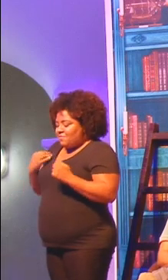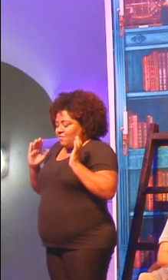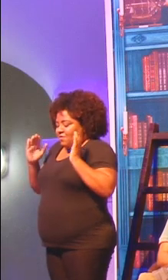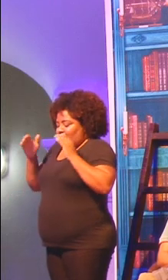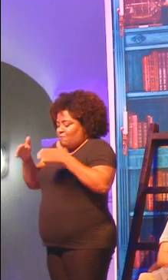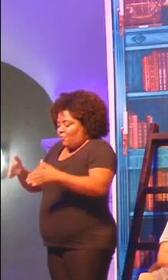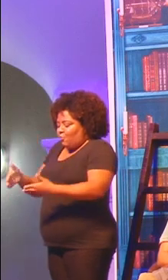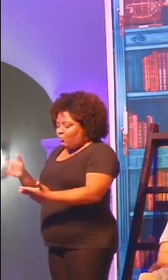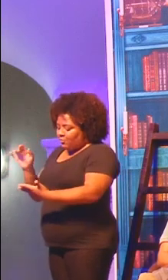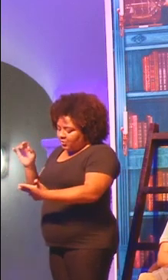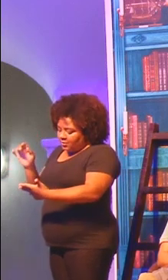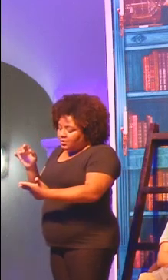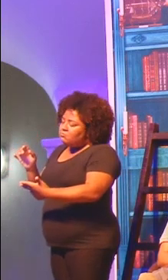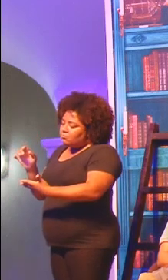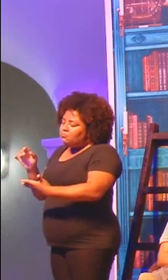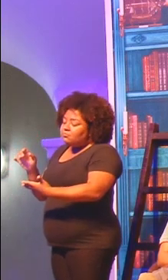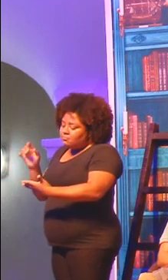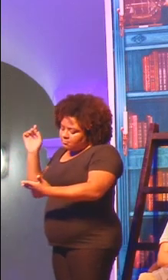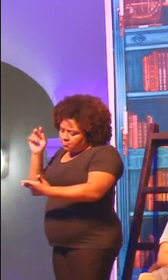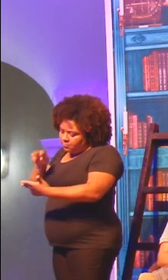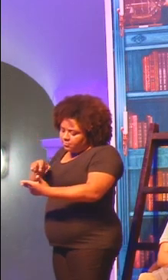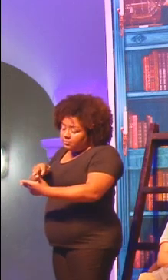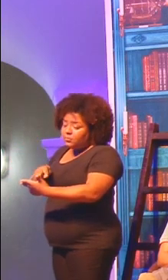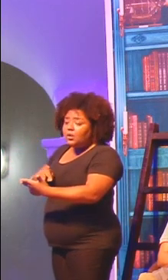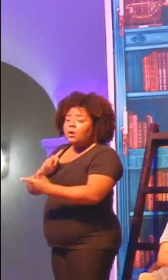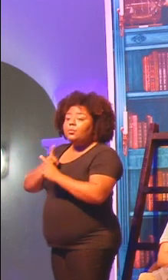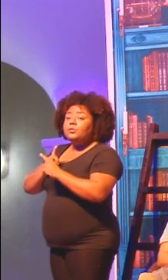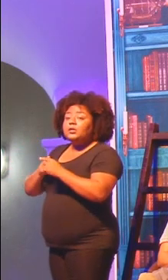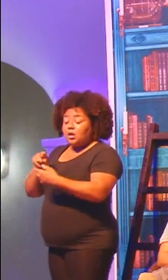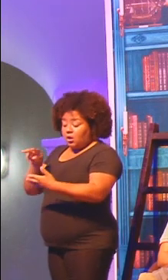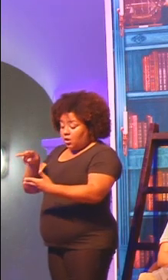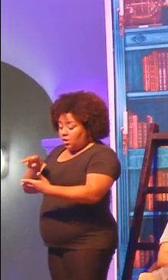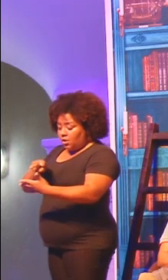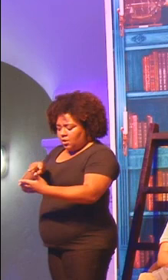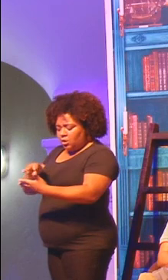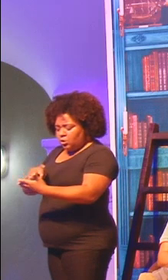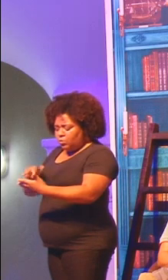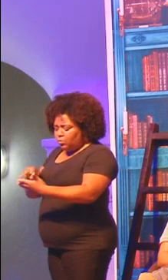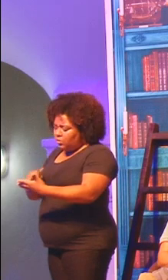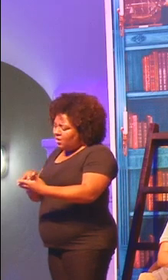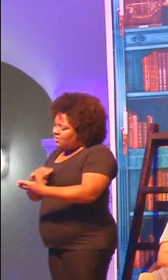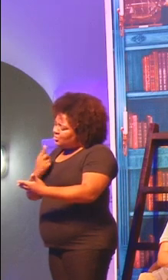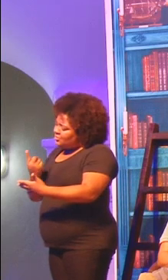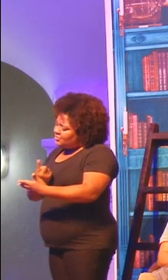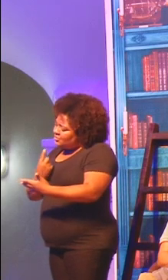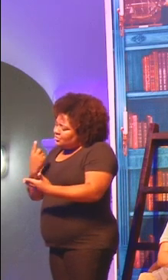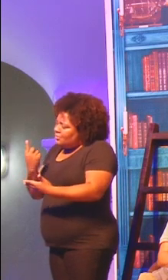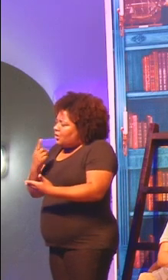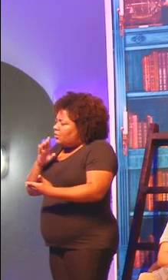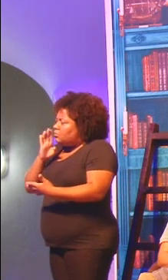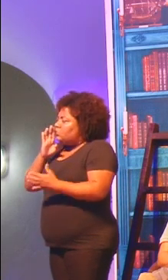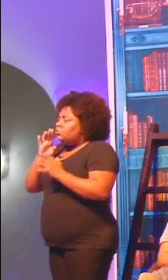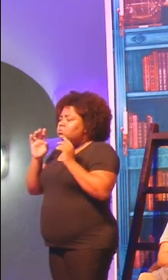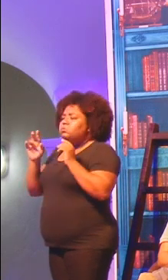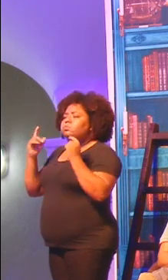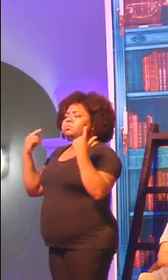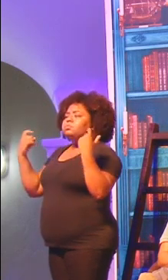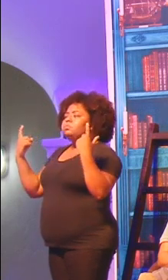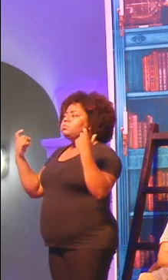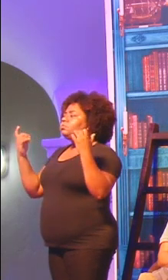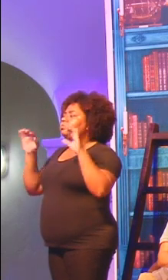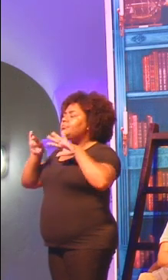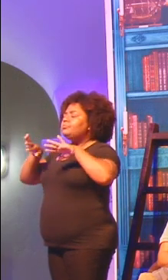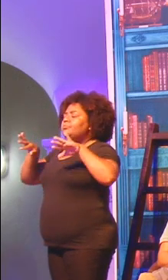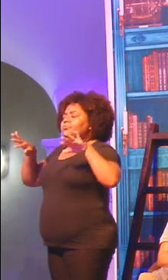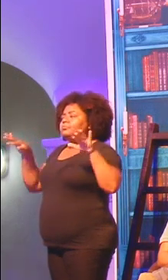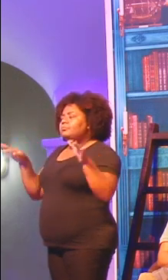vidas. E isso ocorre porque a leitura é uma coisa muito solitária, né? Silenciosa. A gente lê no